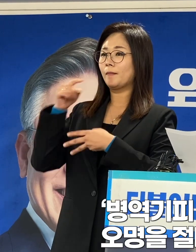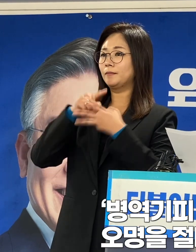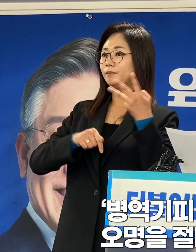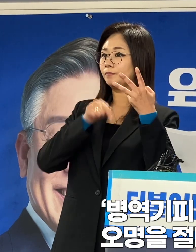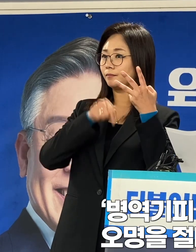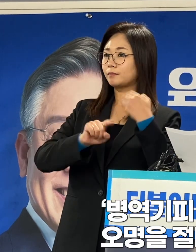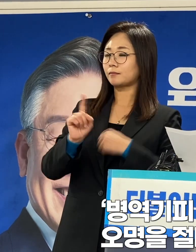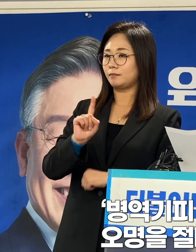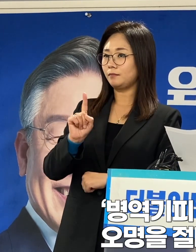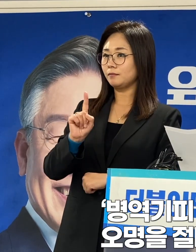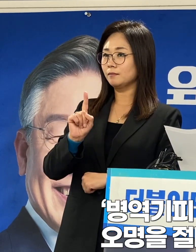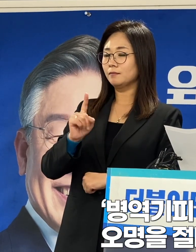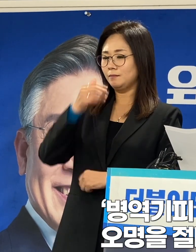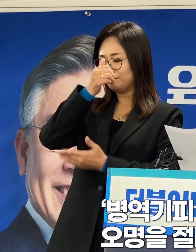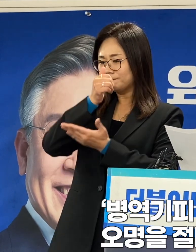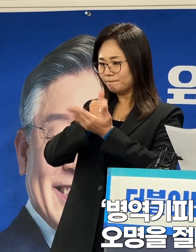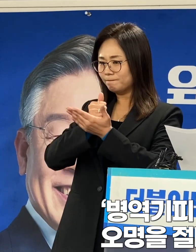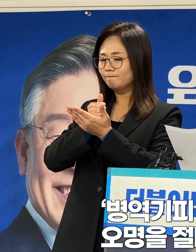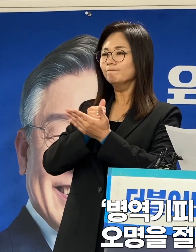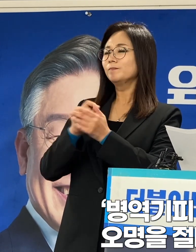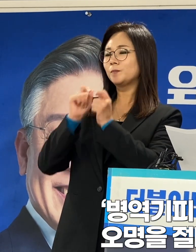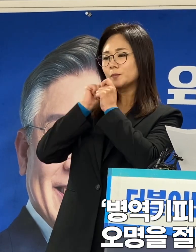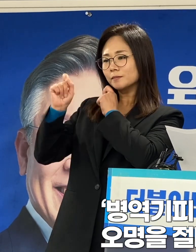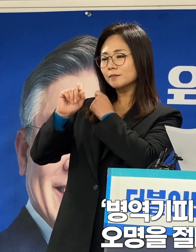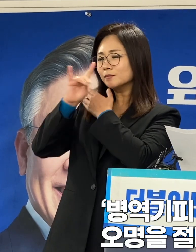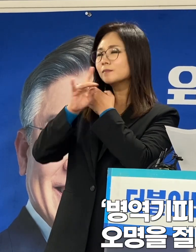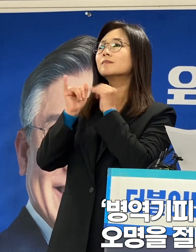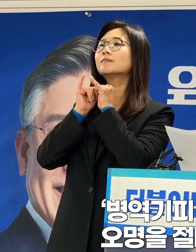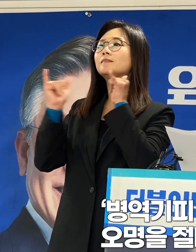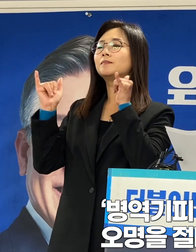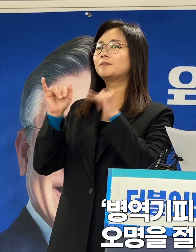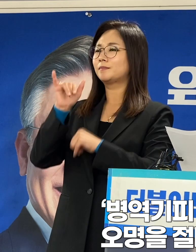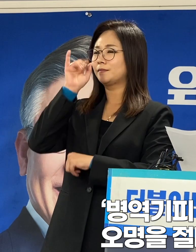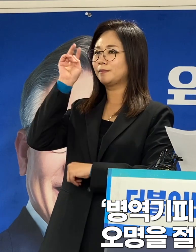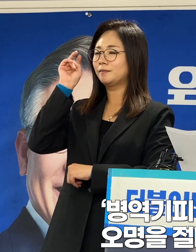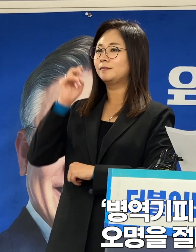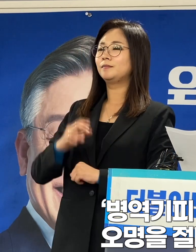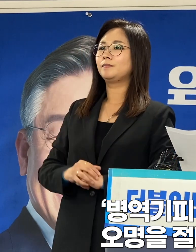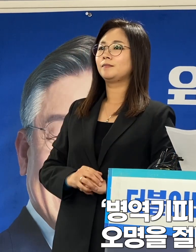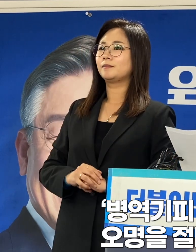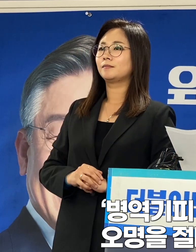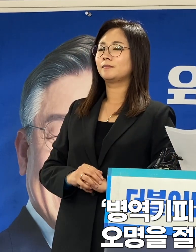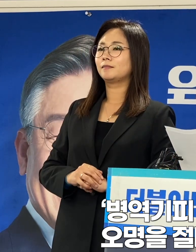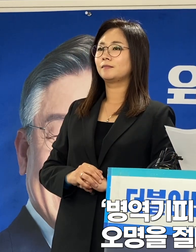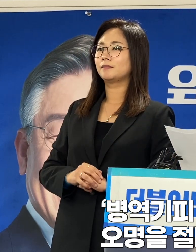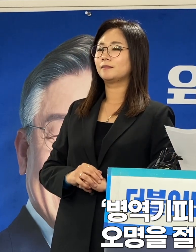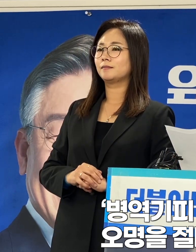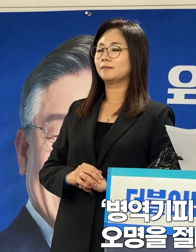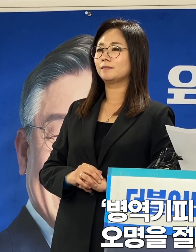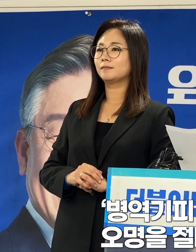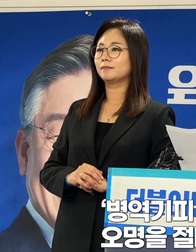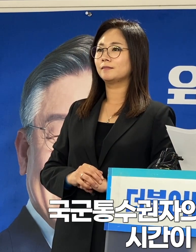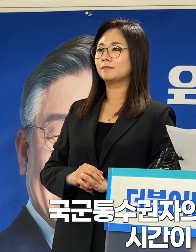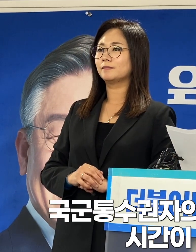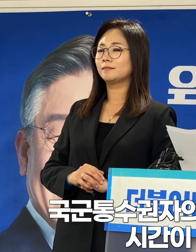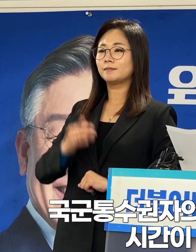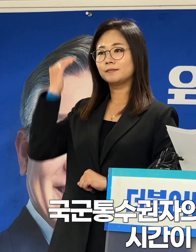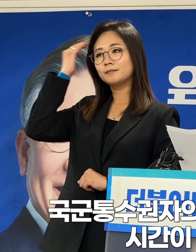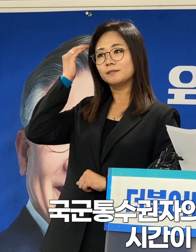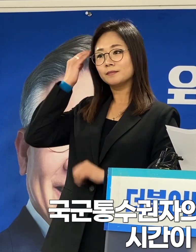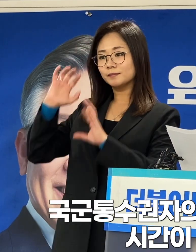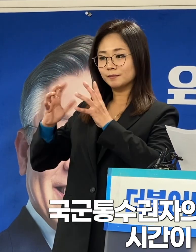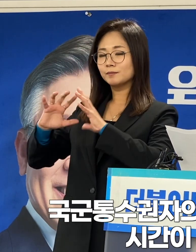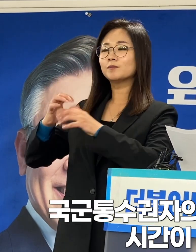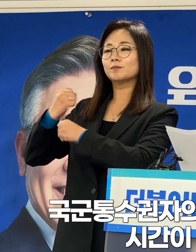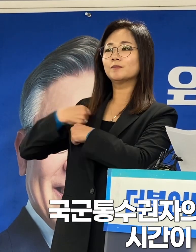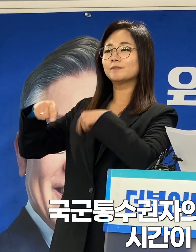윤석열 후보는 병역 기피 대통령 후보자라는 오명을 절대 벗지 못할 것입니다. 대한민국